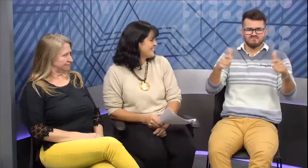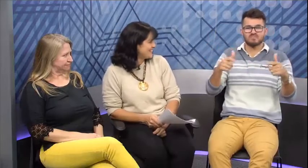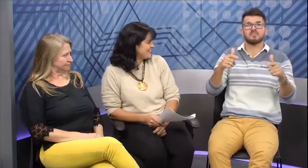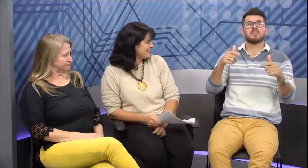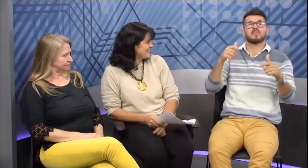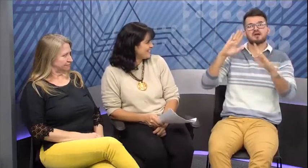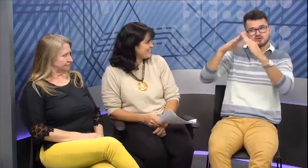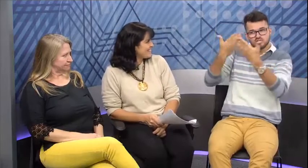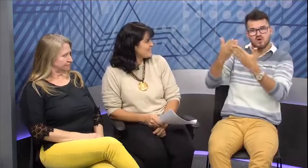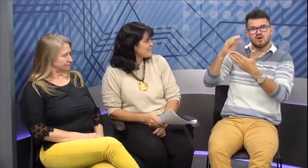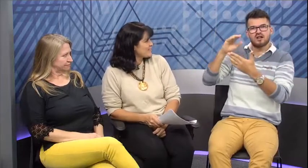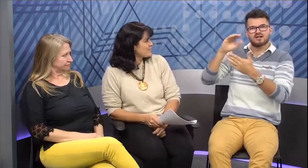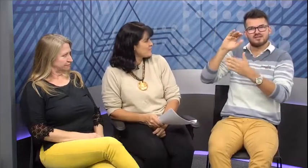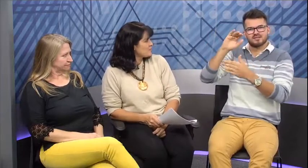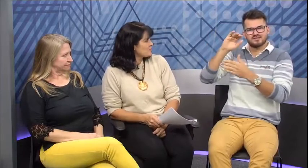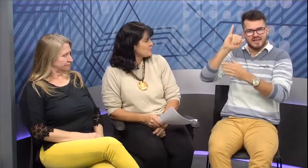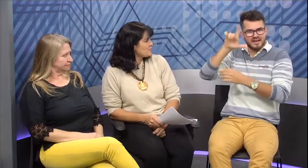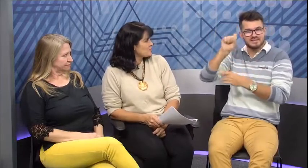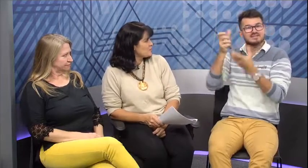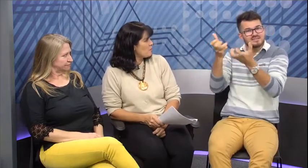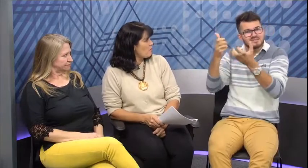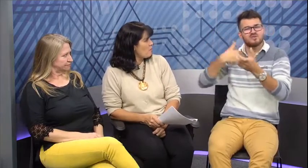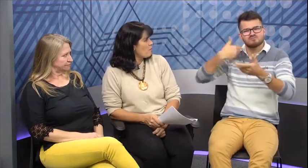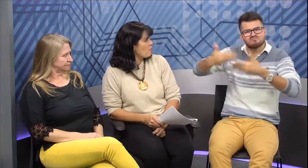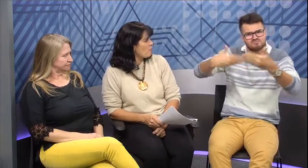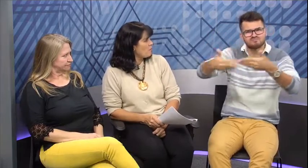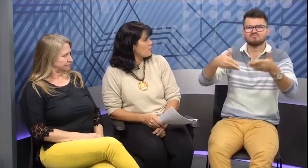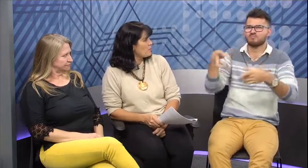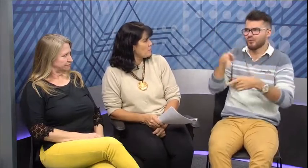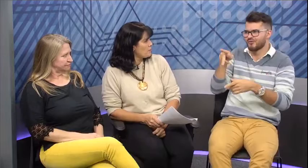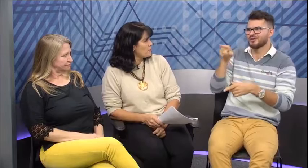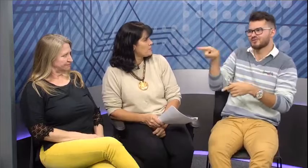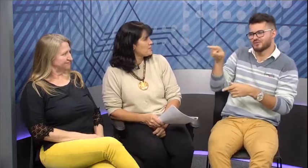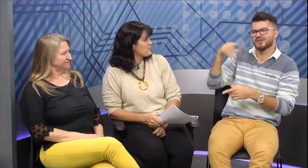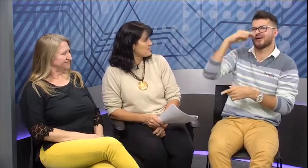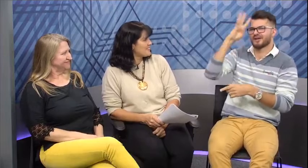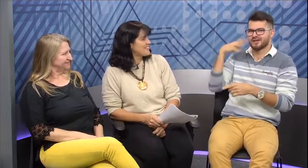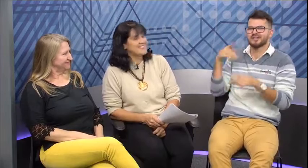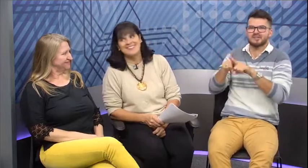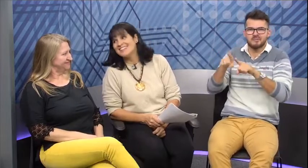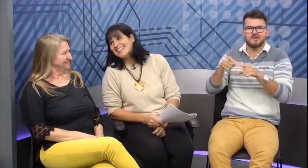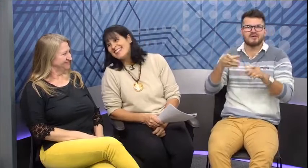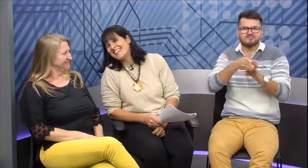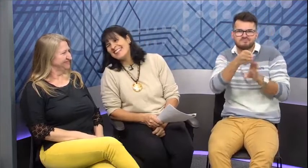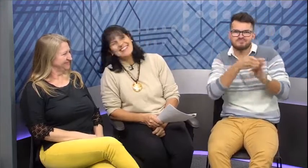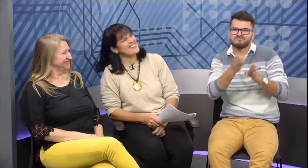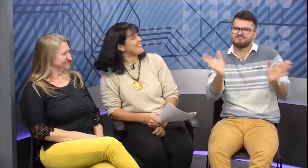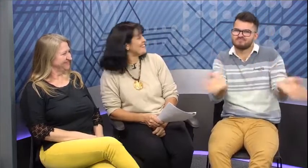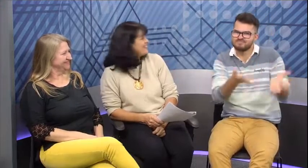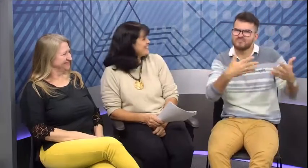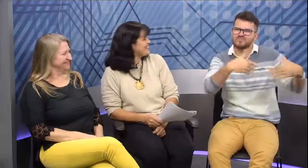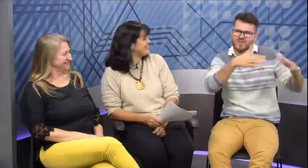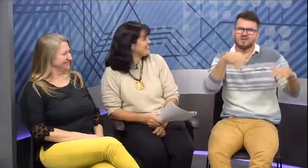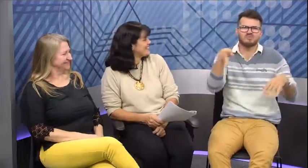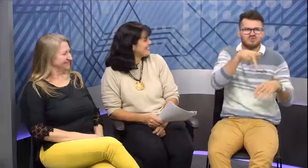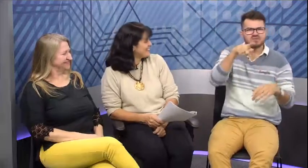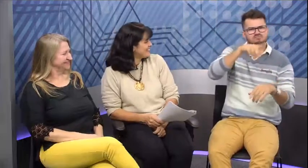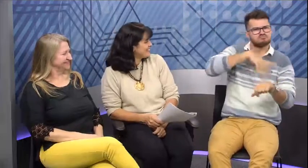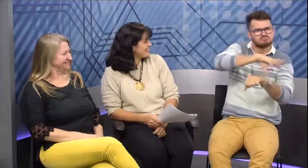ser professor. E a escola sempre falava, né, no Willis: não, olha, você poderia procurar, né? A Cleusa também sempre me falava, me incentivava